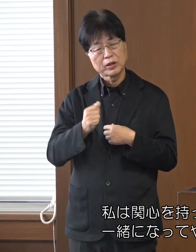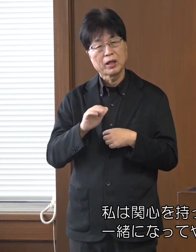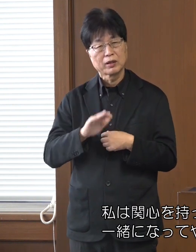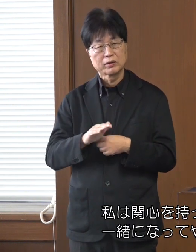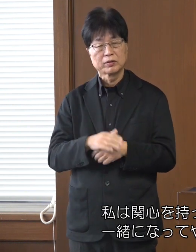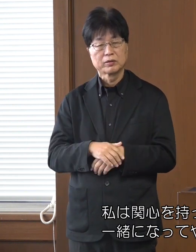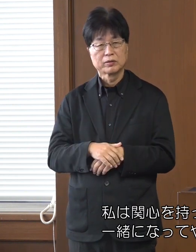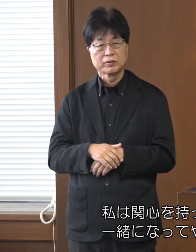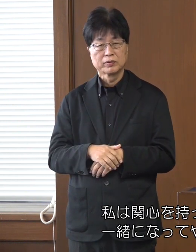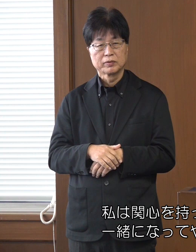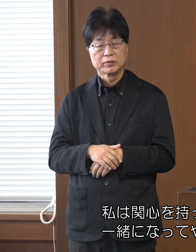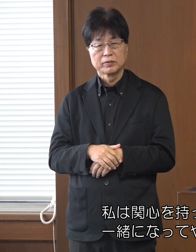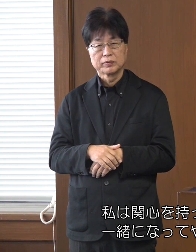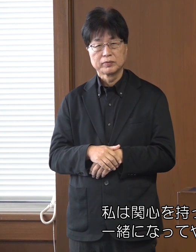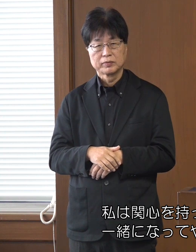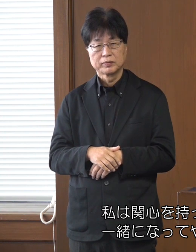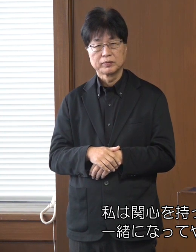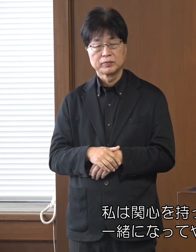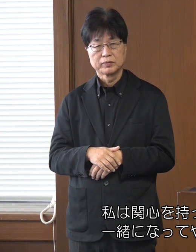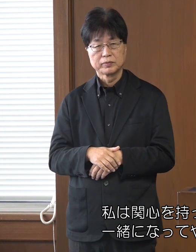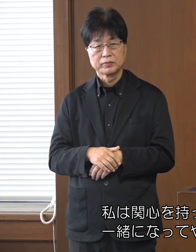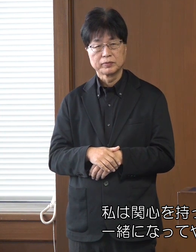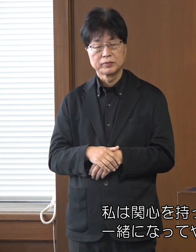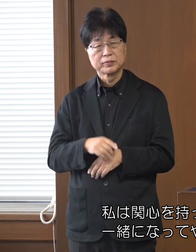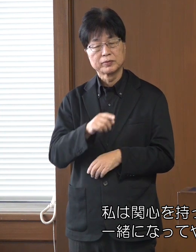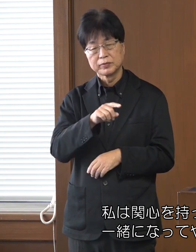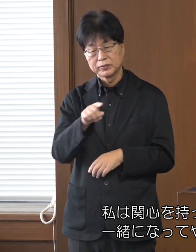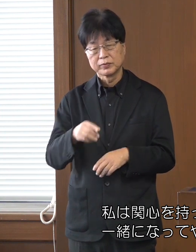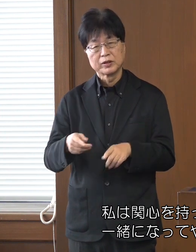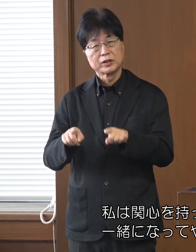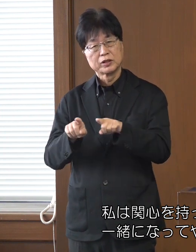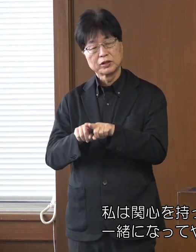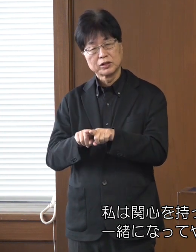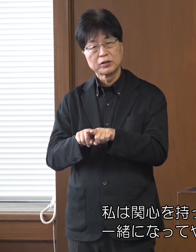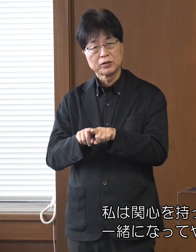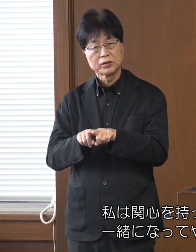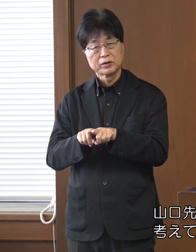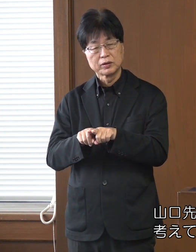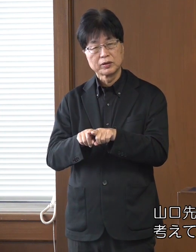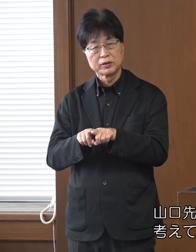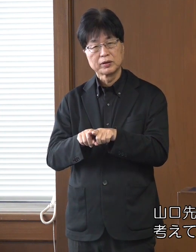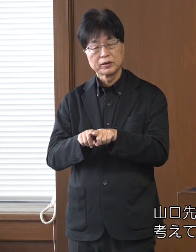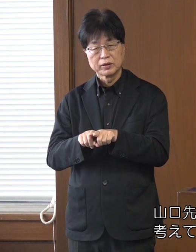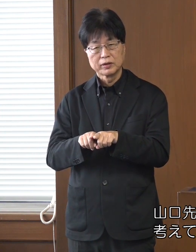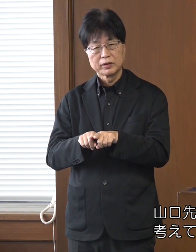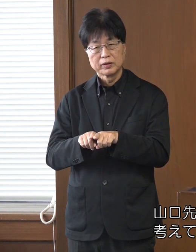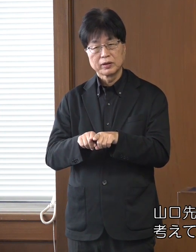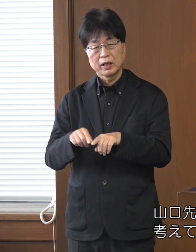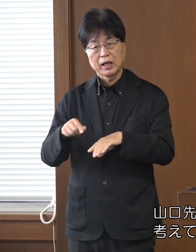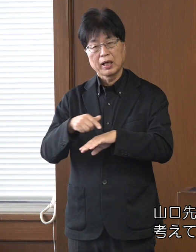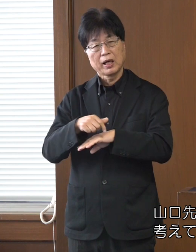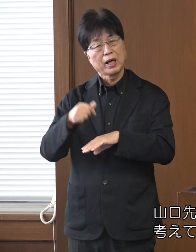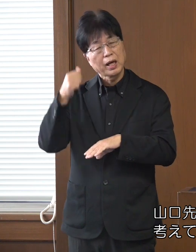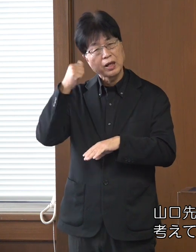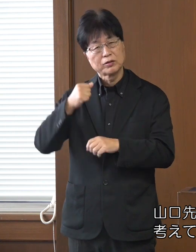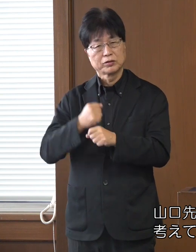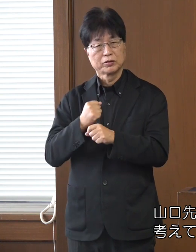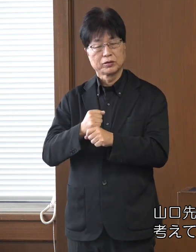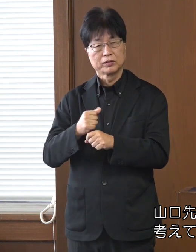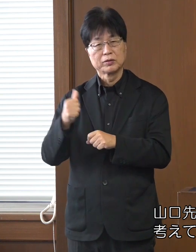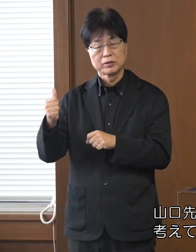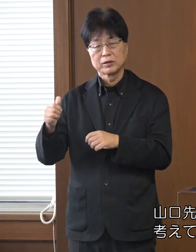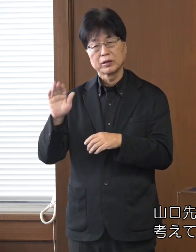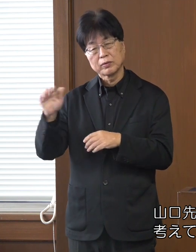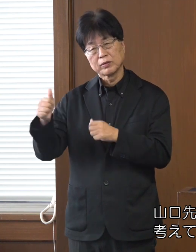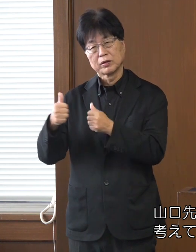まあ、具体的にこれ一緒になってやっていくメンバーなので、まあ、山口先生と相談しながら考えていきたい